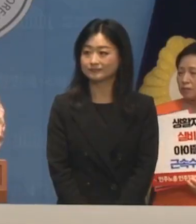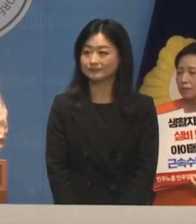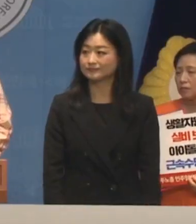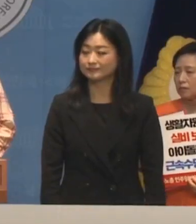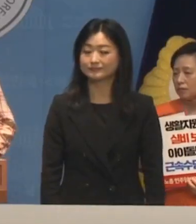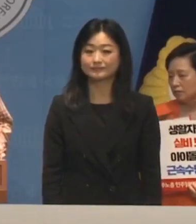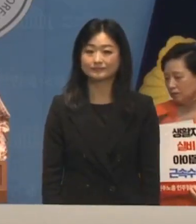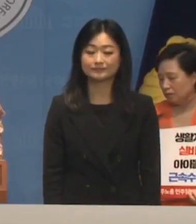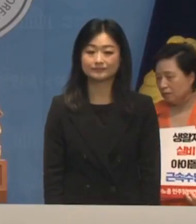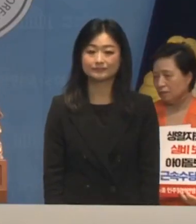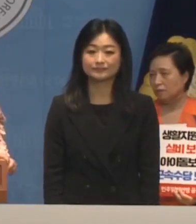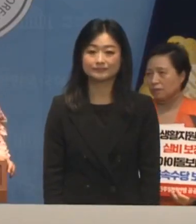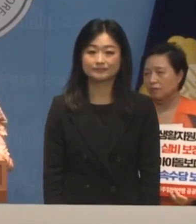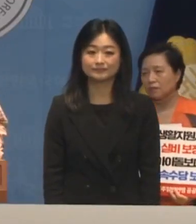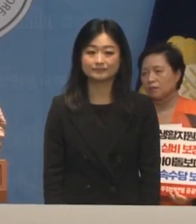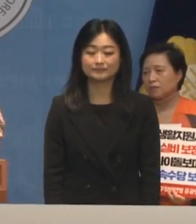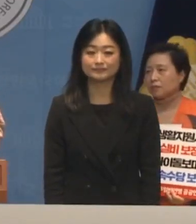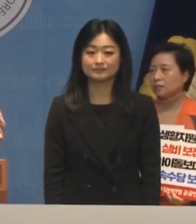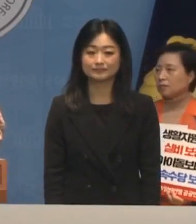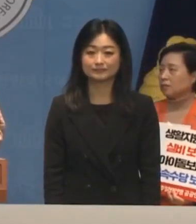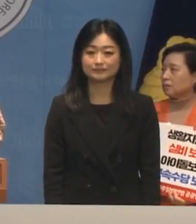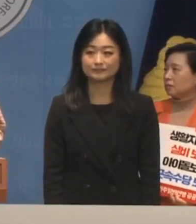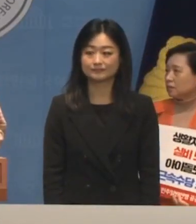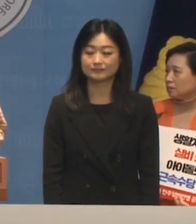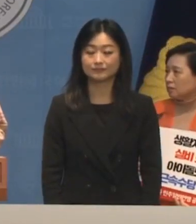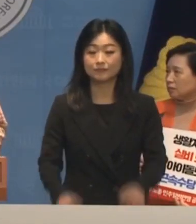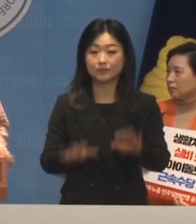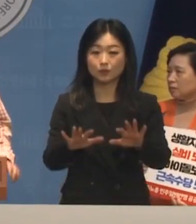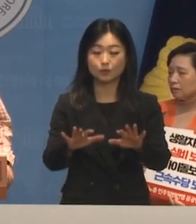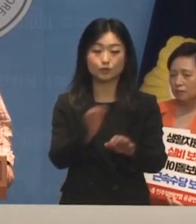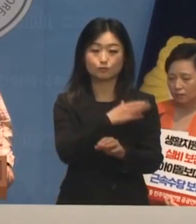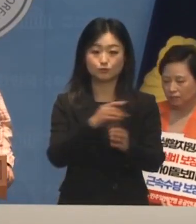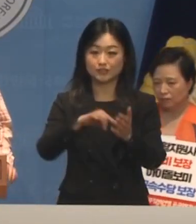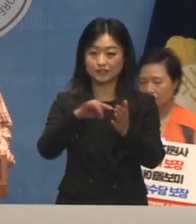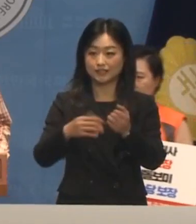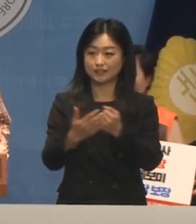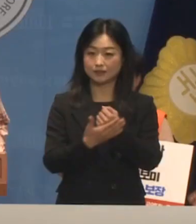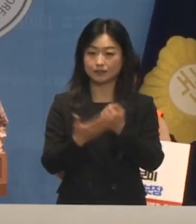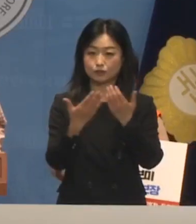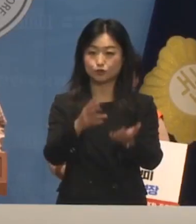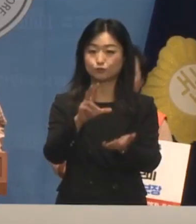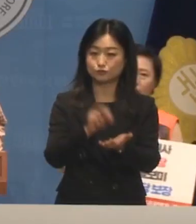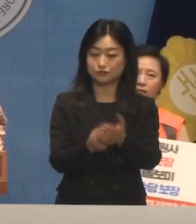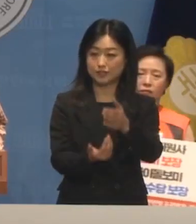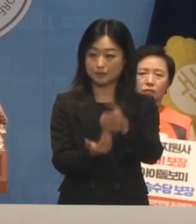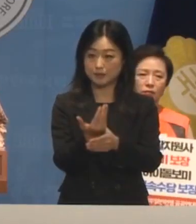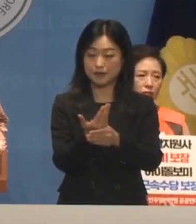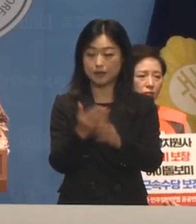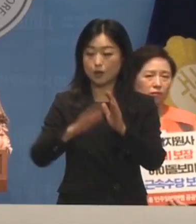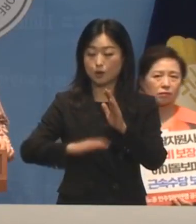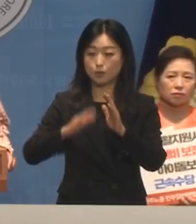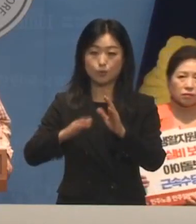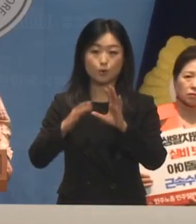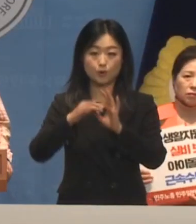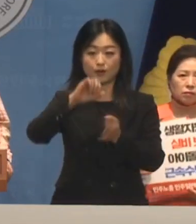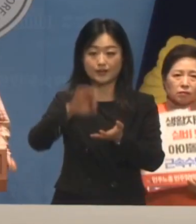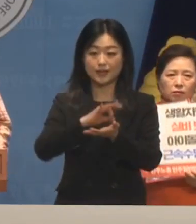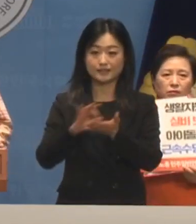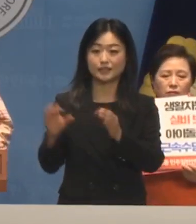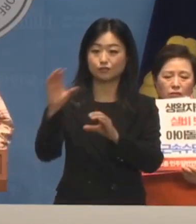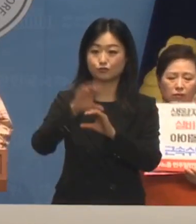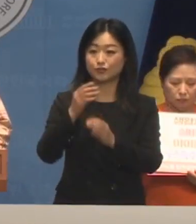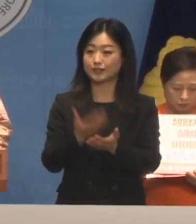시작하십시오. 네, 오늘 부자감세 규탄 및 공공부문 비정규직 예산 반영 촉구를 위한 국회